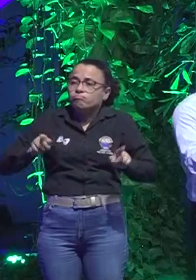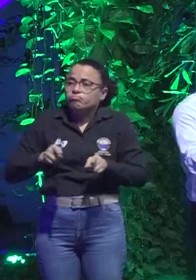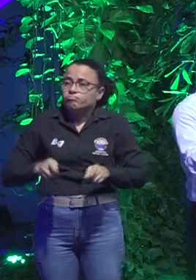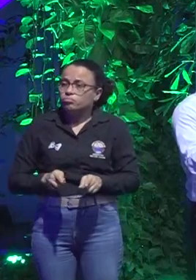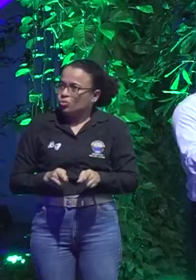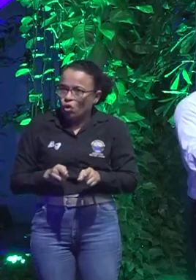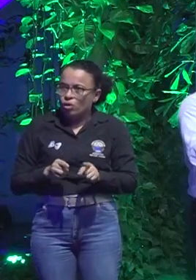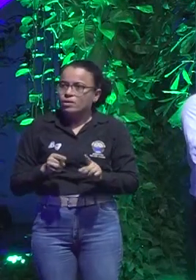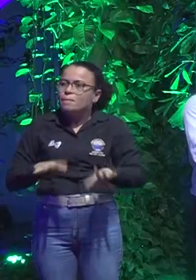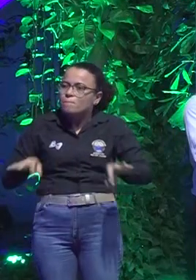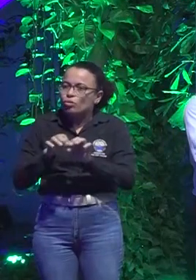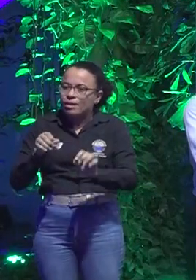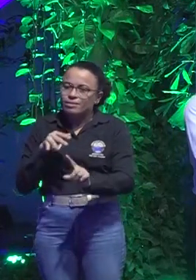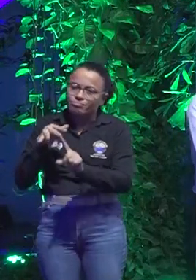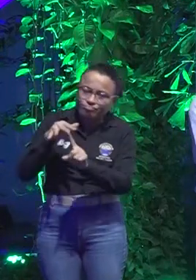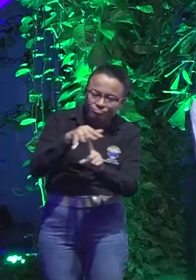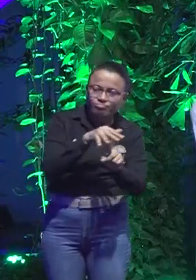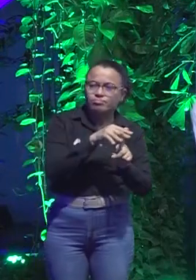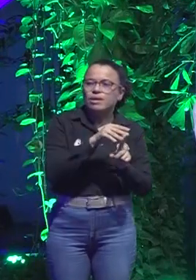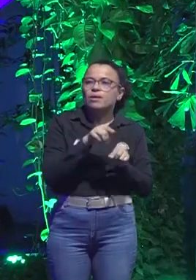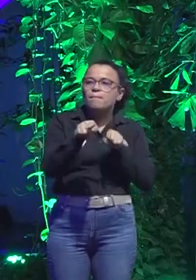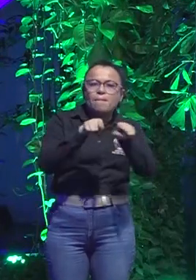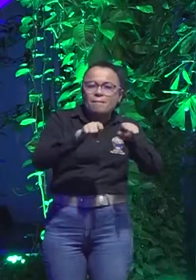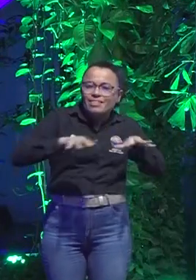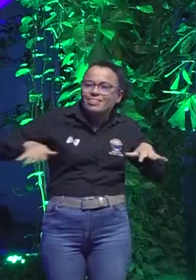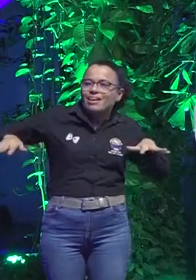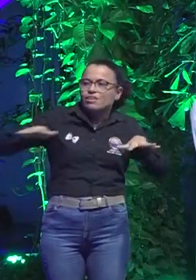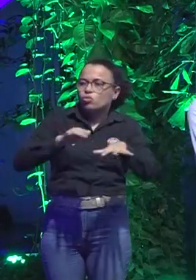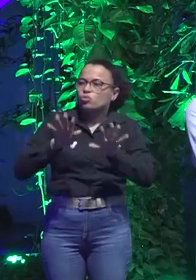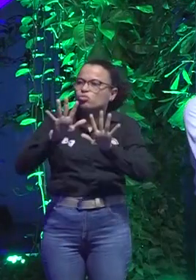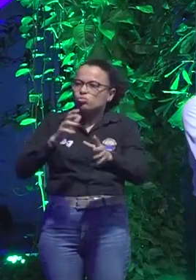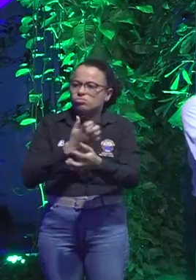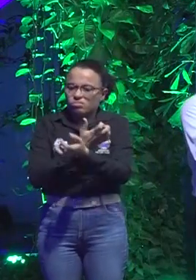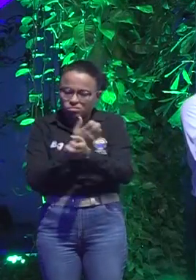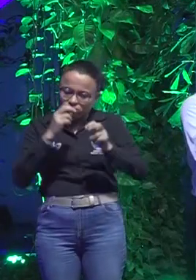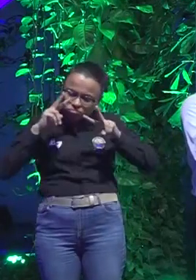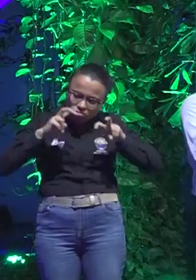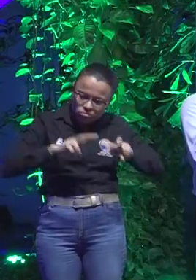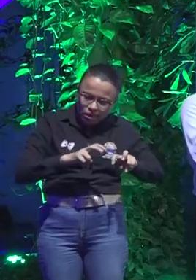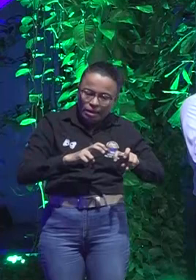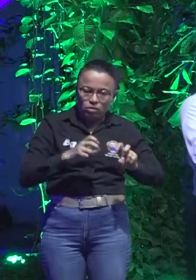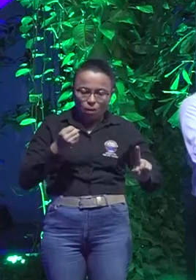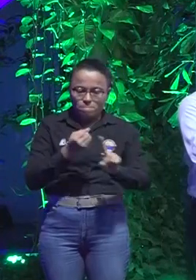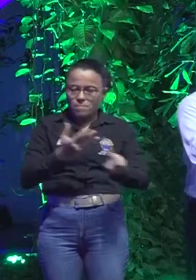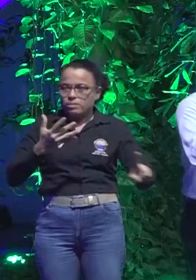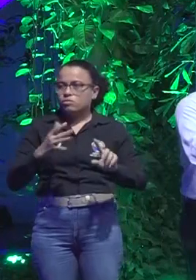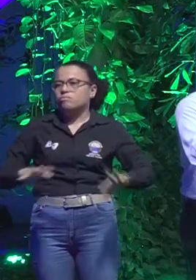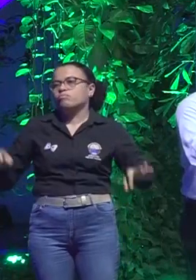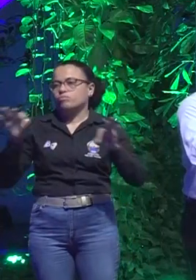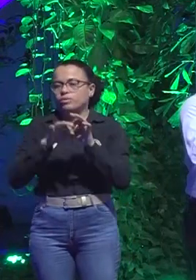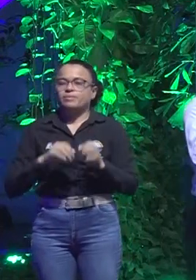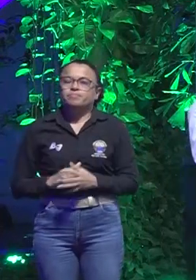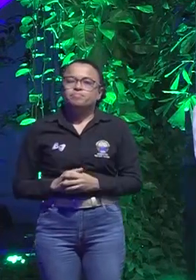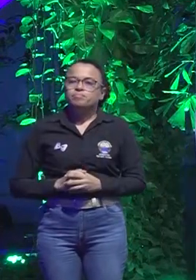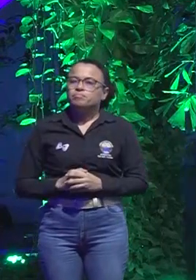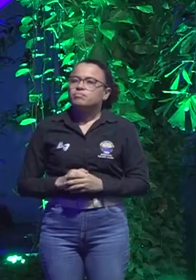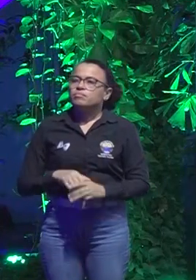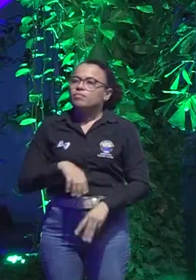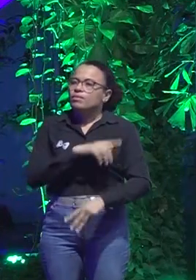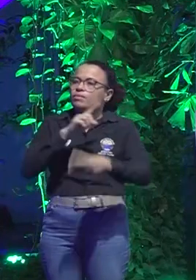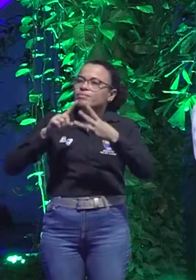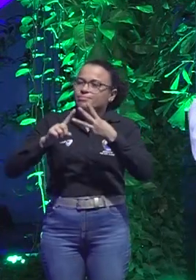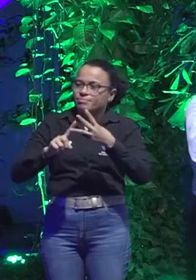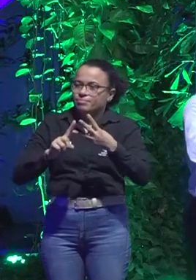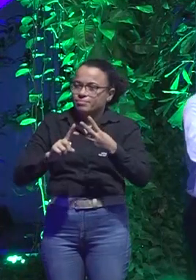en eso. Necesitamos que esa ciencia tenga un impacto significativo. Un tercer componente que se llena impulsores